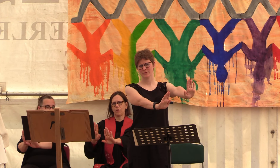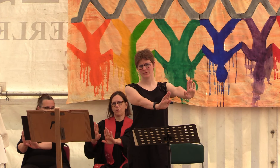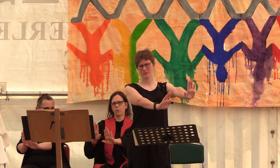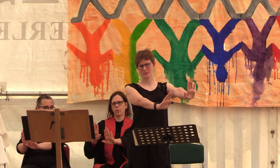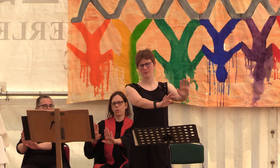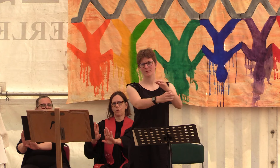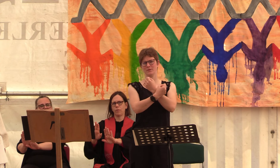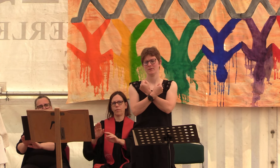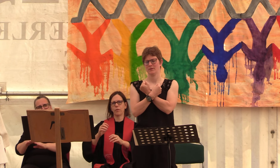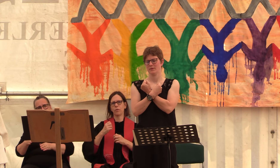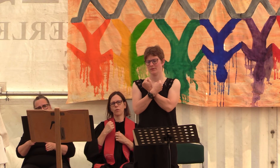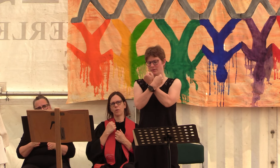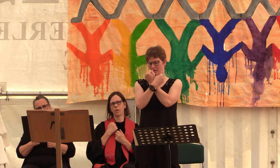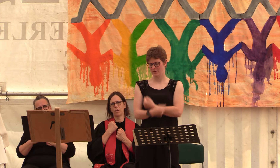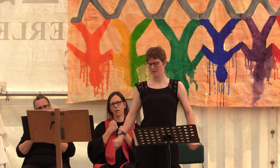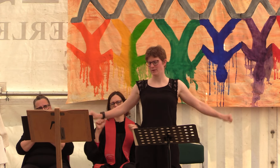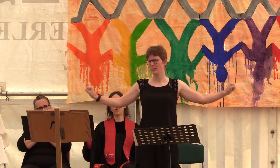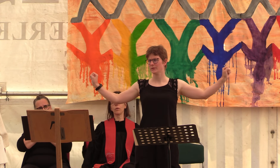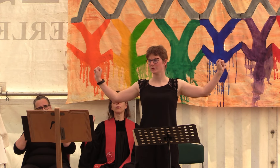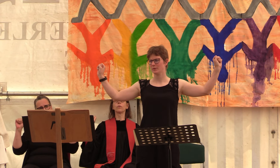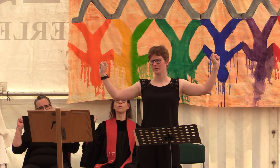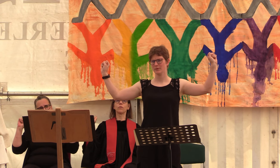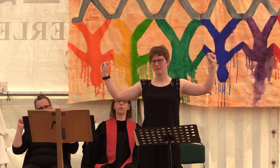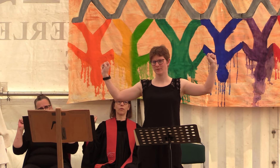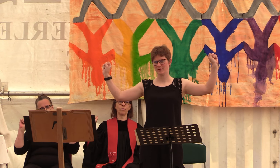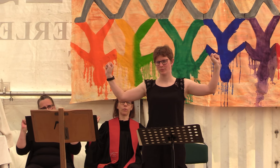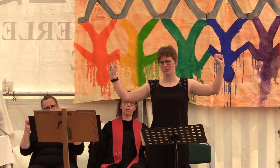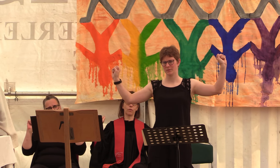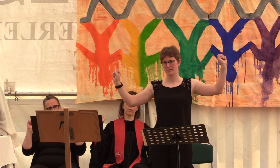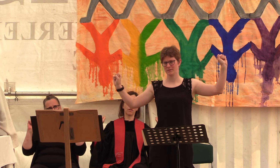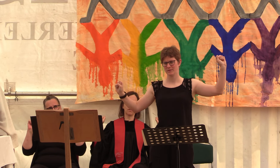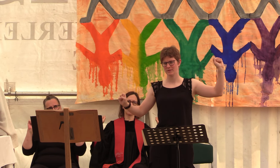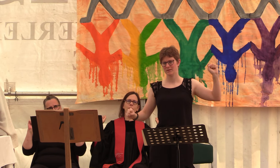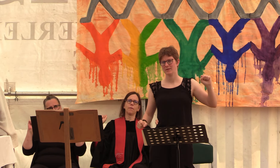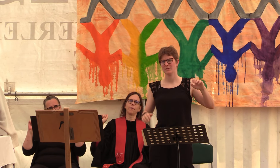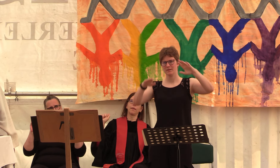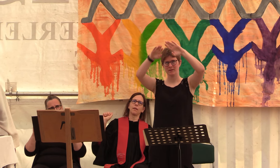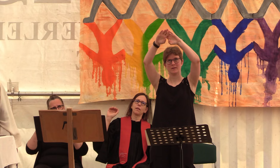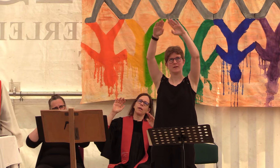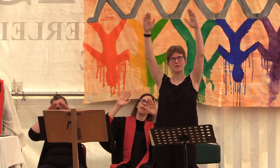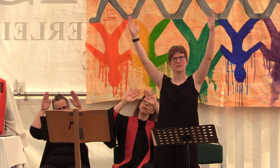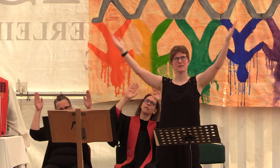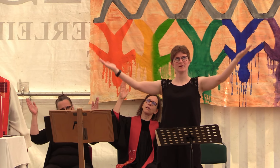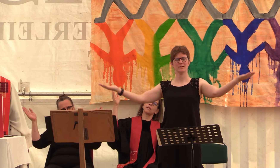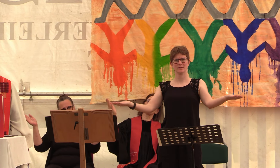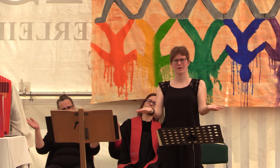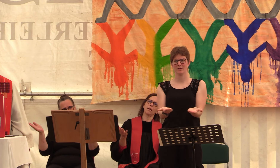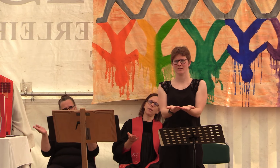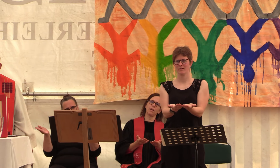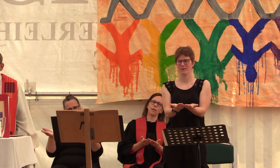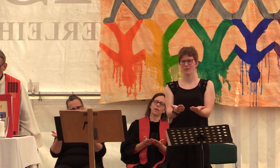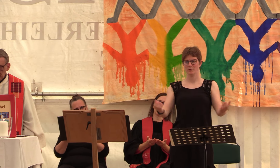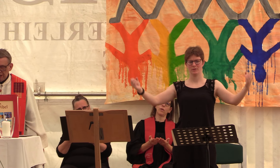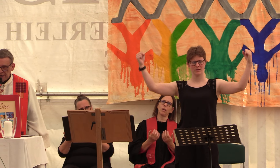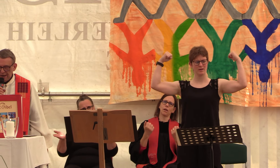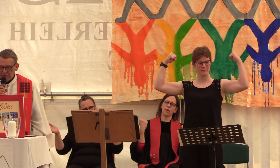in Versuchung, sondern erlöse uns von dem Bösen. Denn dein ist das